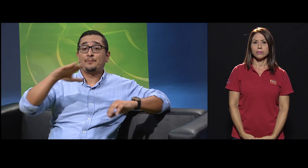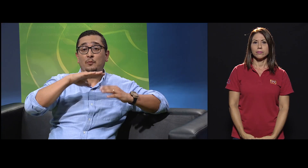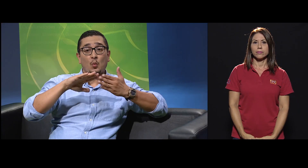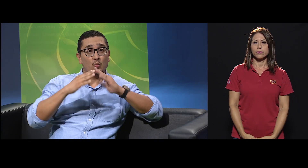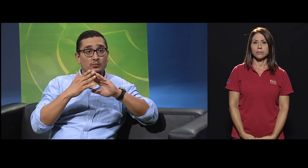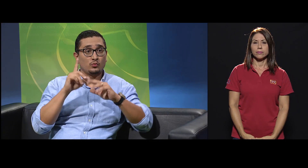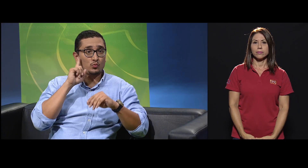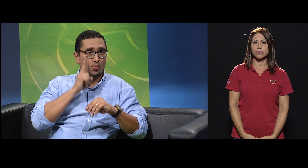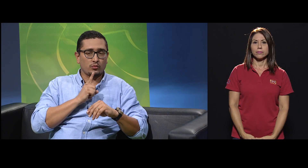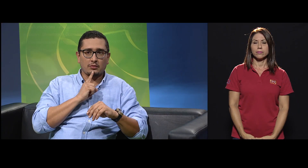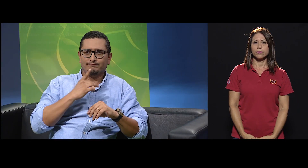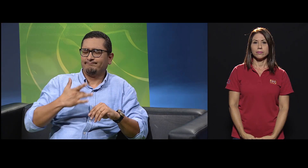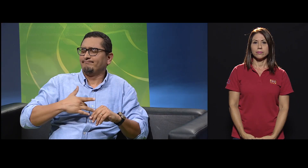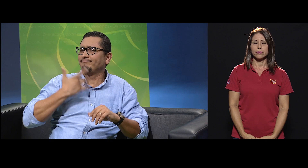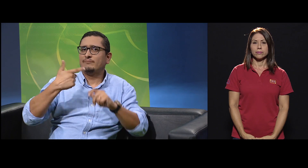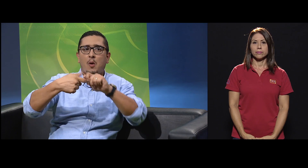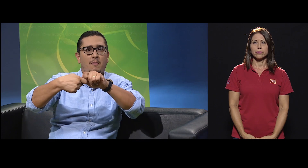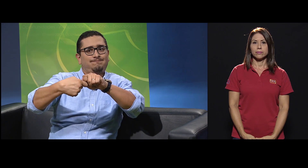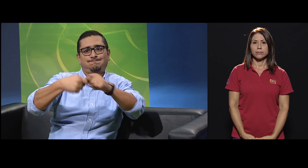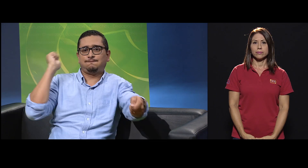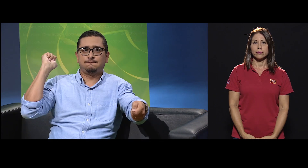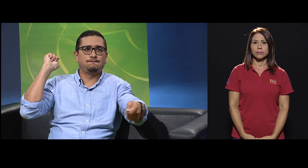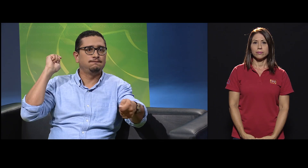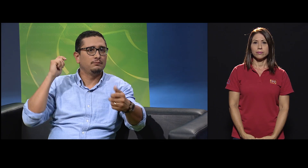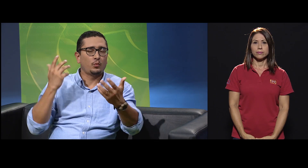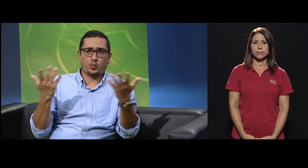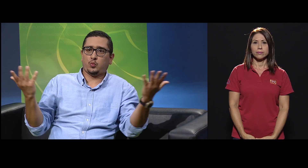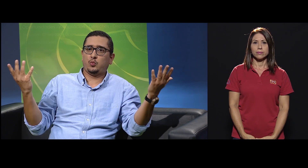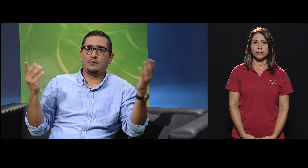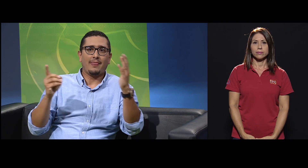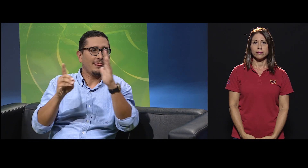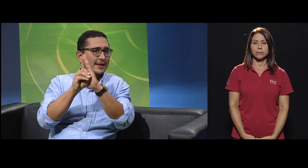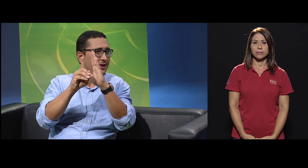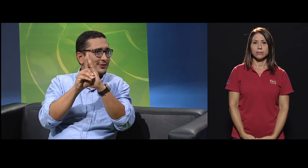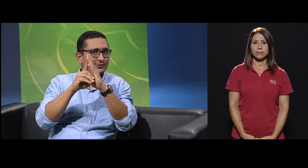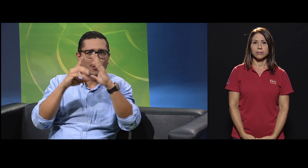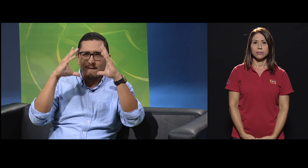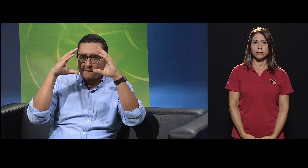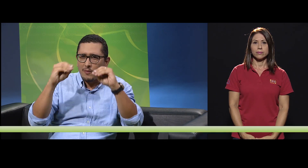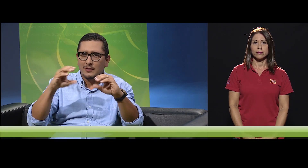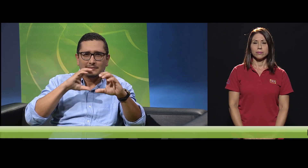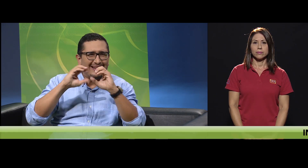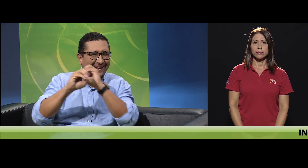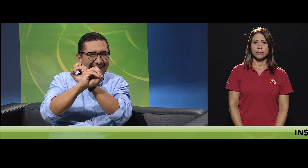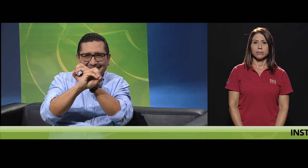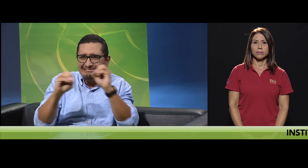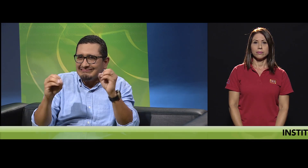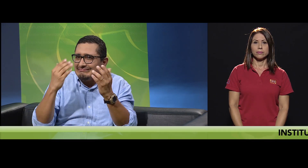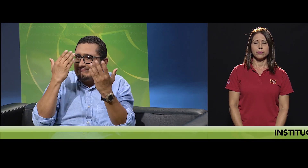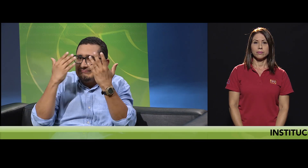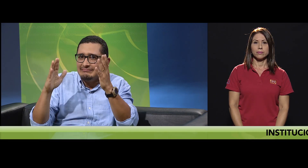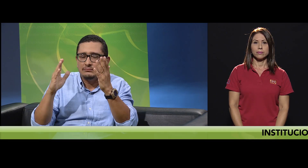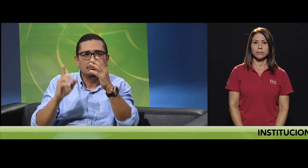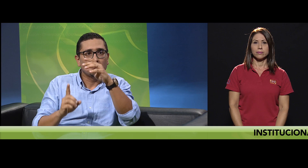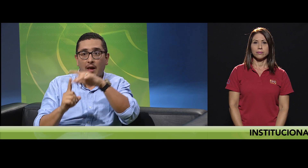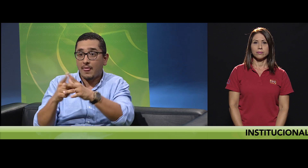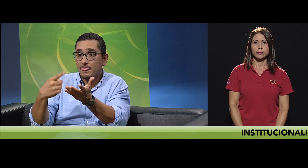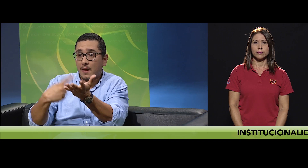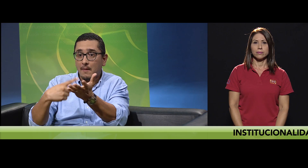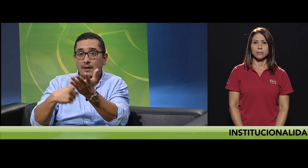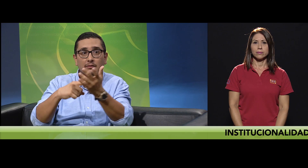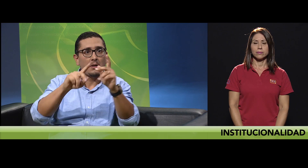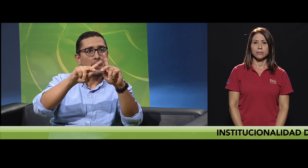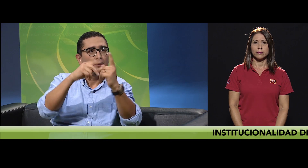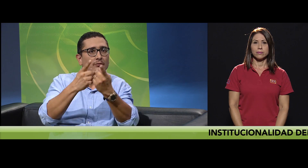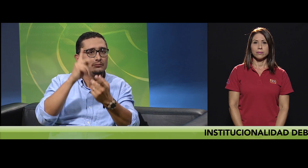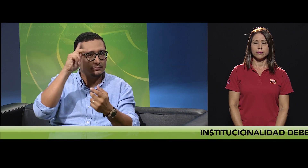Sí, así es. La comunidad sorda ha sentido una grave violación a sus derechos, al derecho a la información, al derecho a